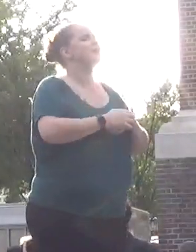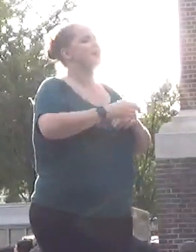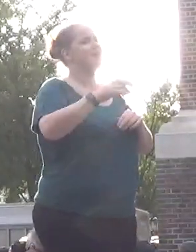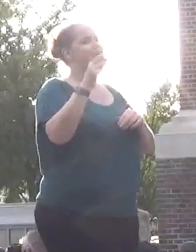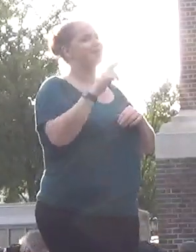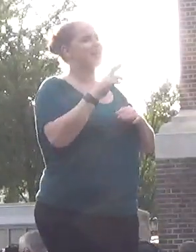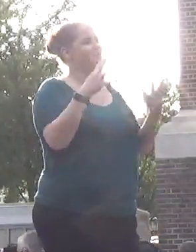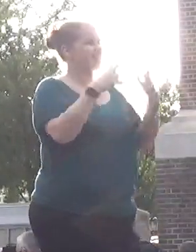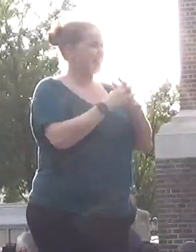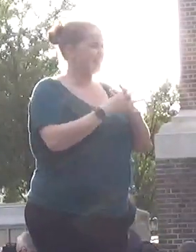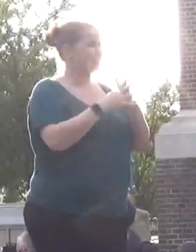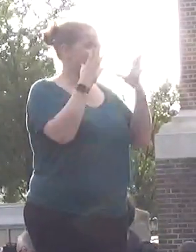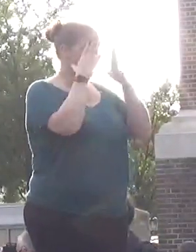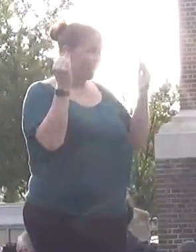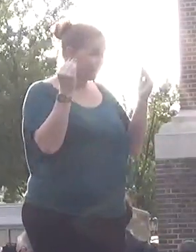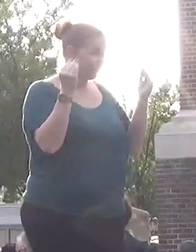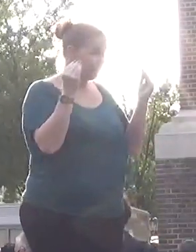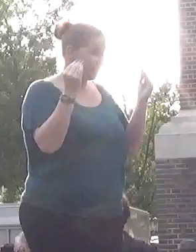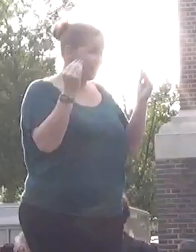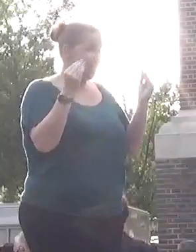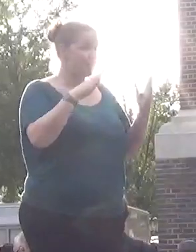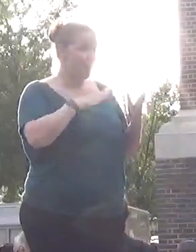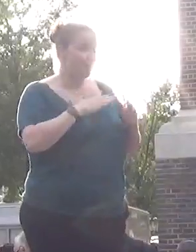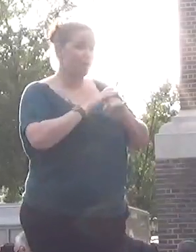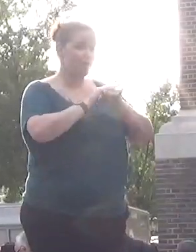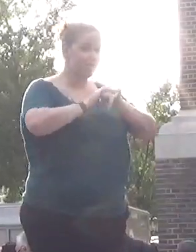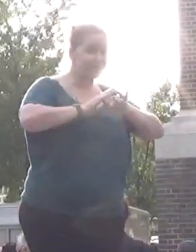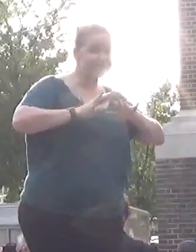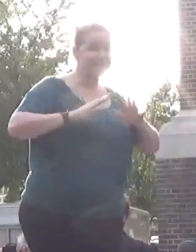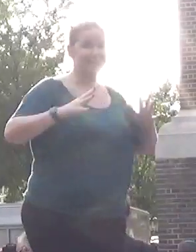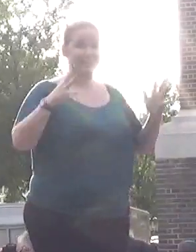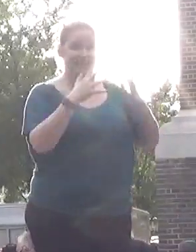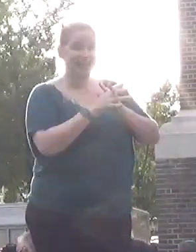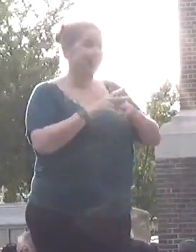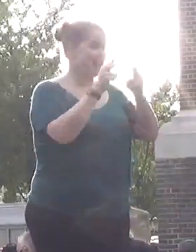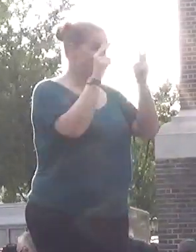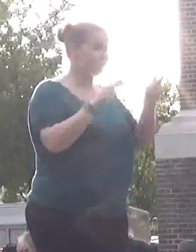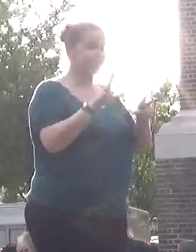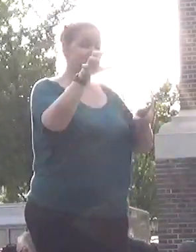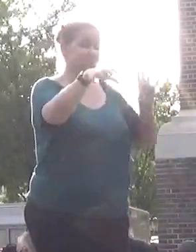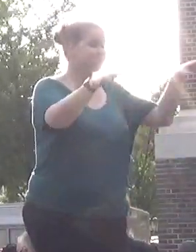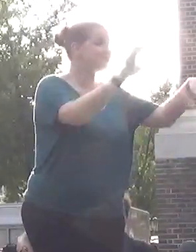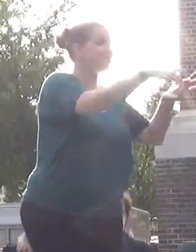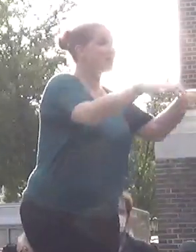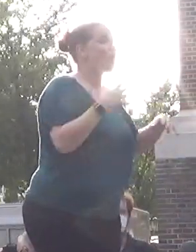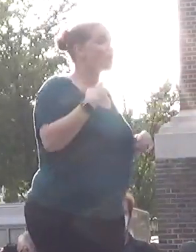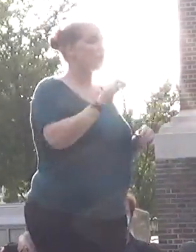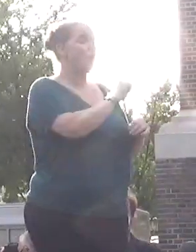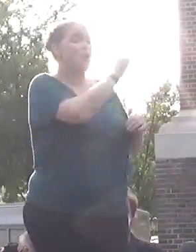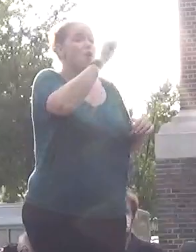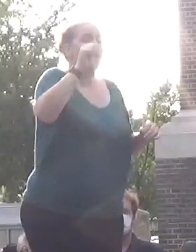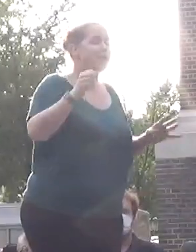Nederland, maar ook afzonderlijke kerken in hun internationale koepels, dat ook de Europese Conferentie van Kerken dit